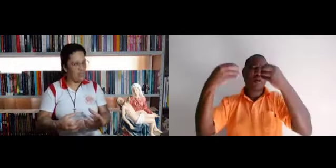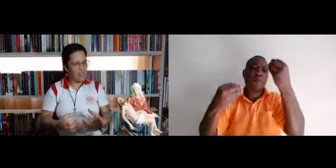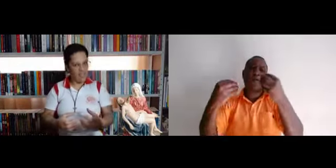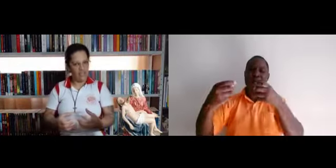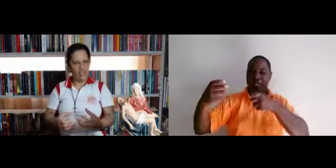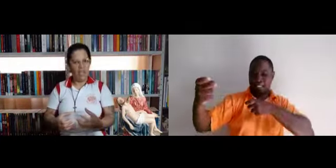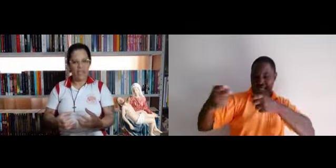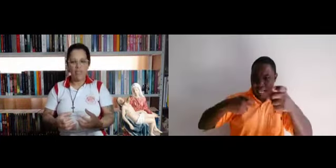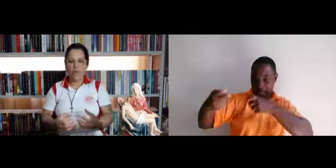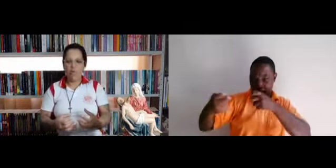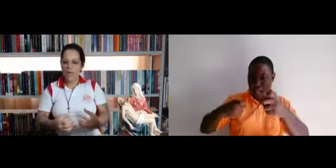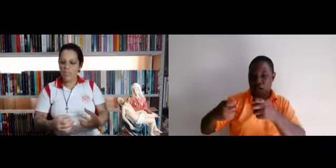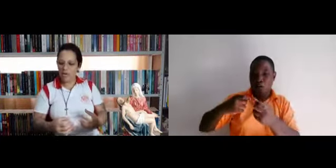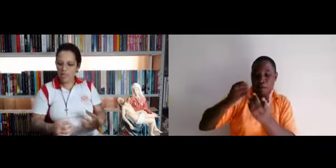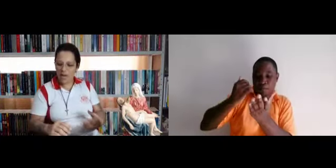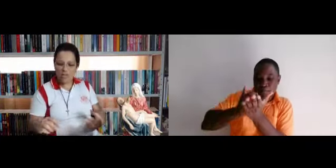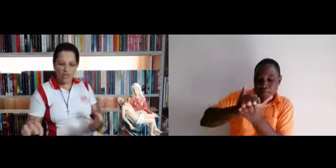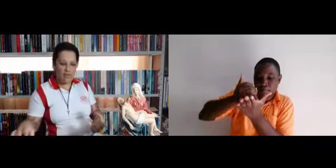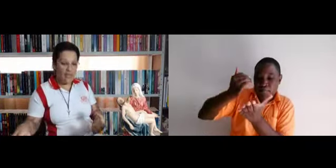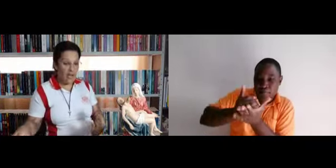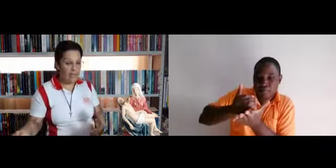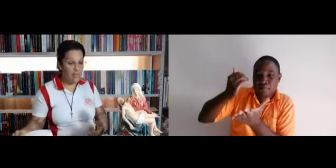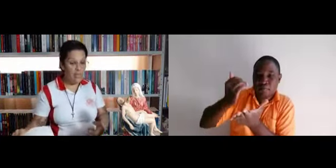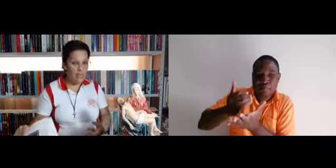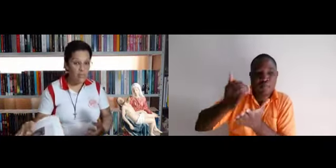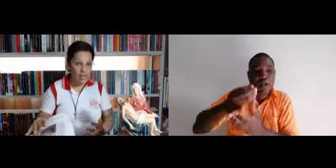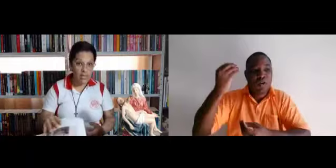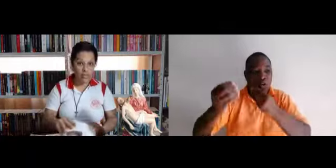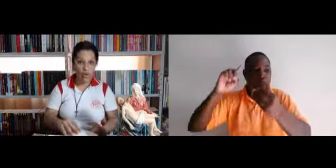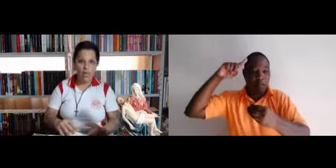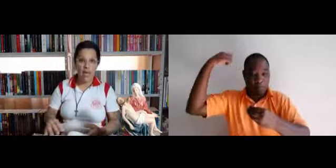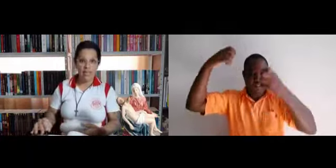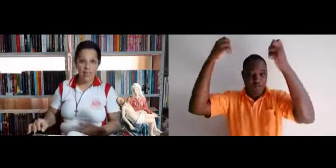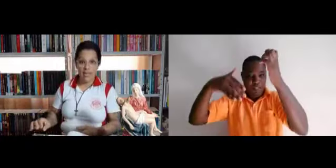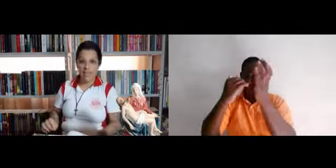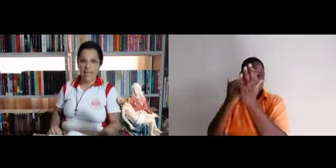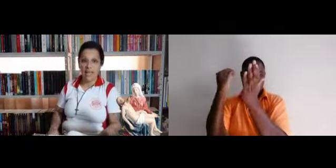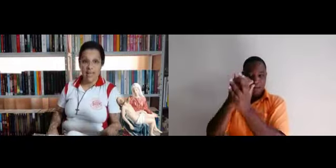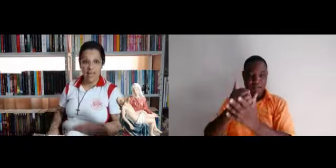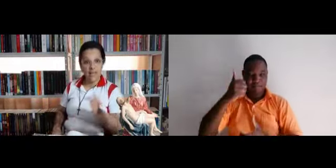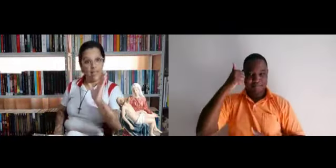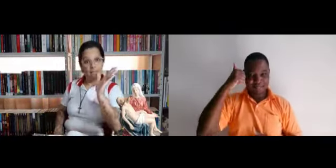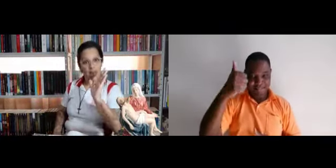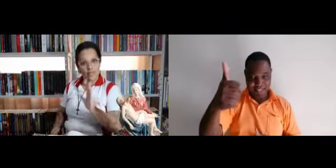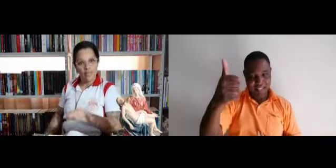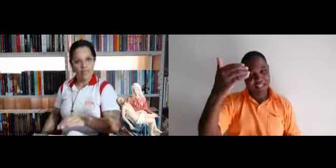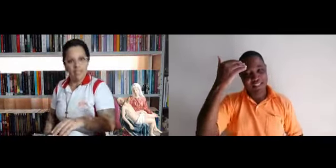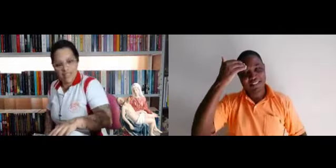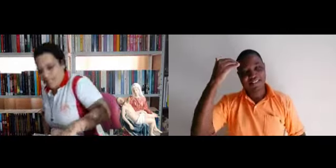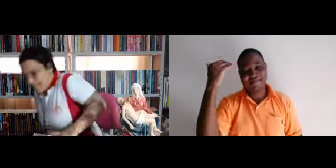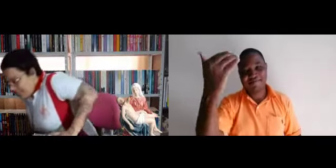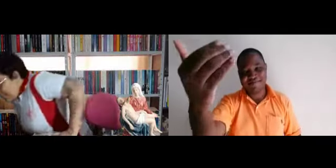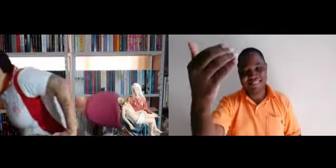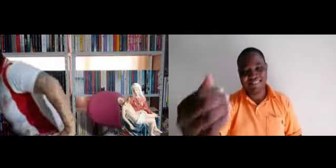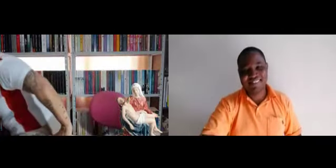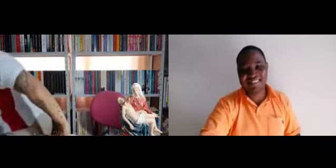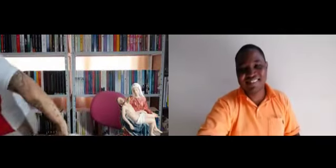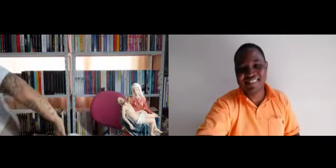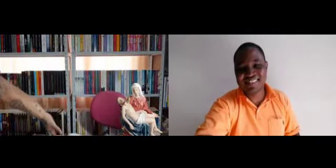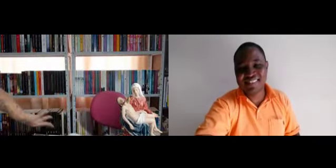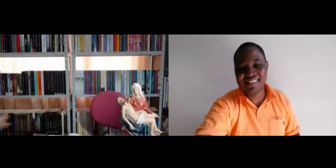mais cedo ou mais tarde, tá bom? Próxima aula a gente vai falar, terminando aí, sobre as fases da guerra. Beijo para vocês!